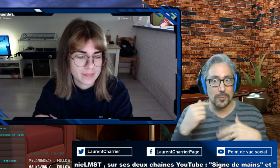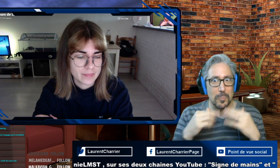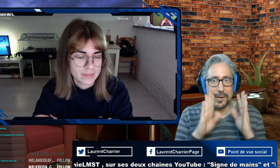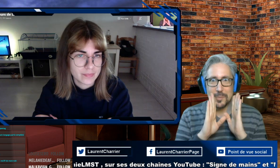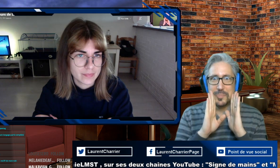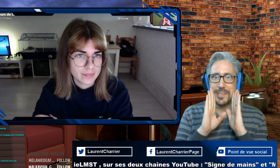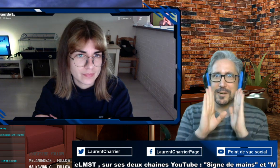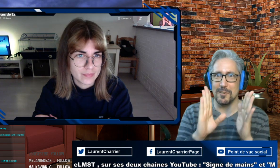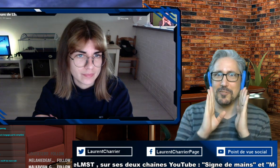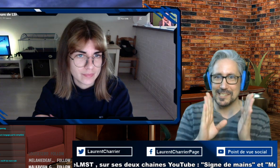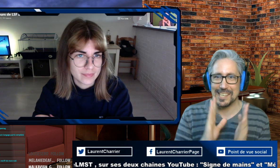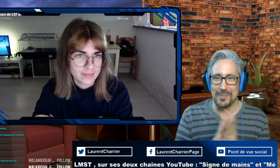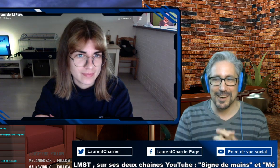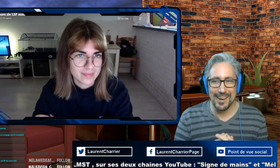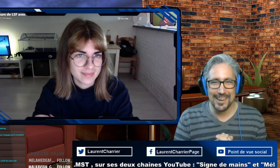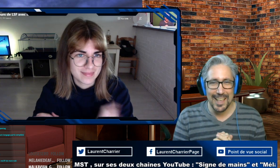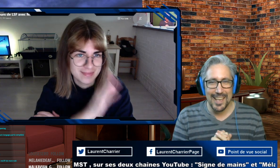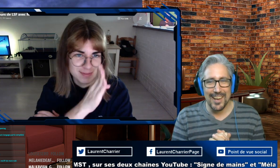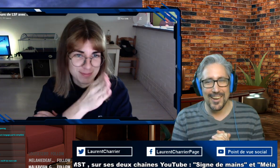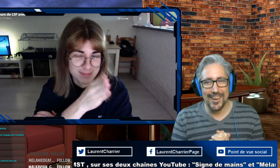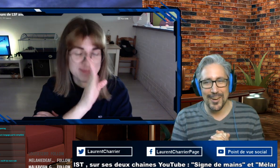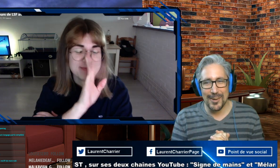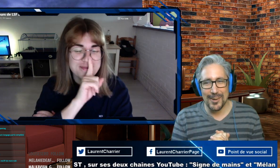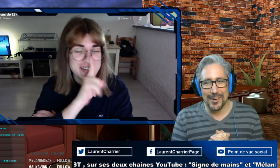Donc j'essaie de parler bien face caméra.